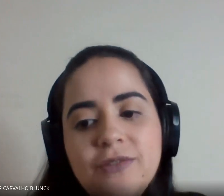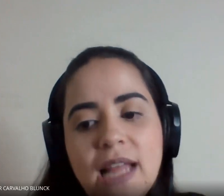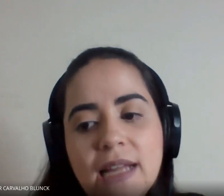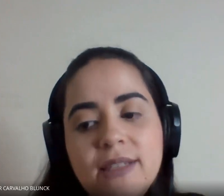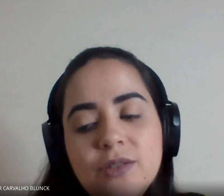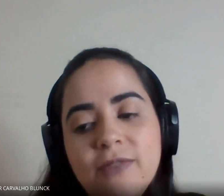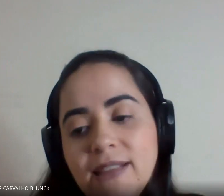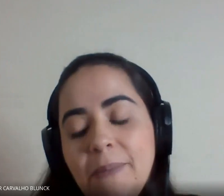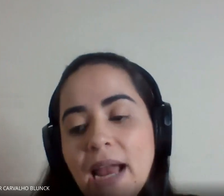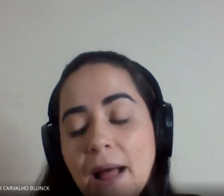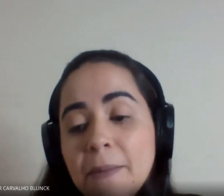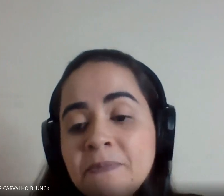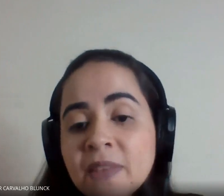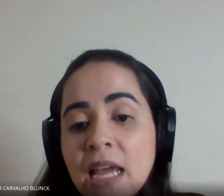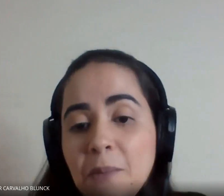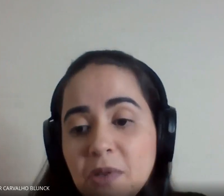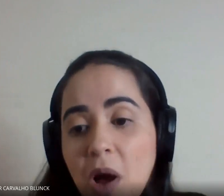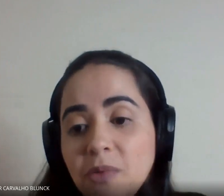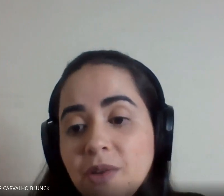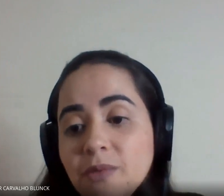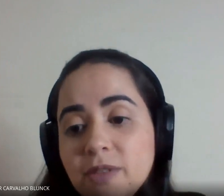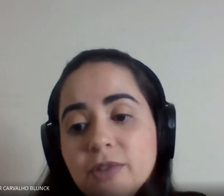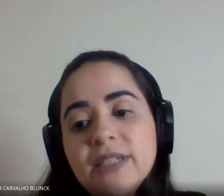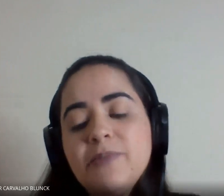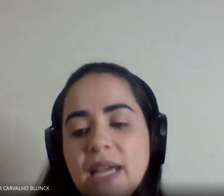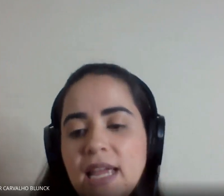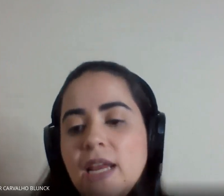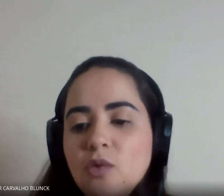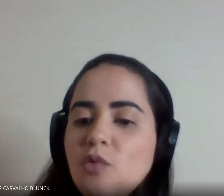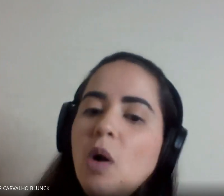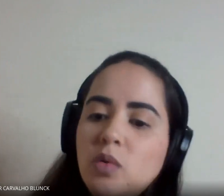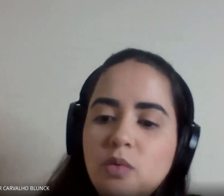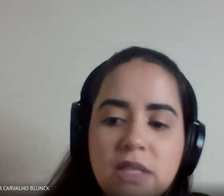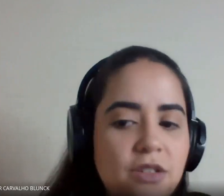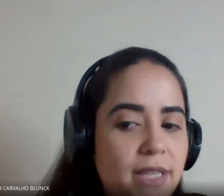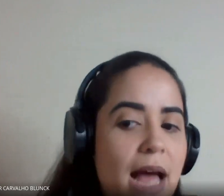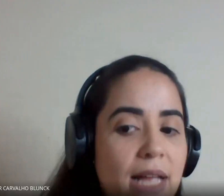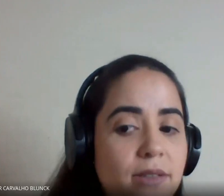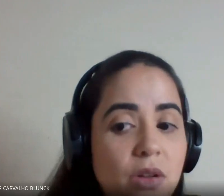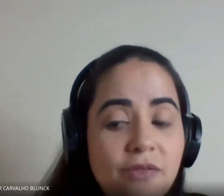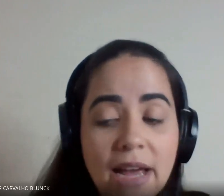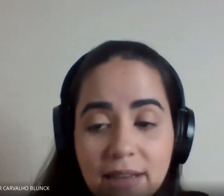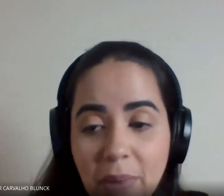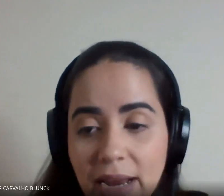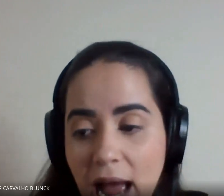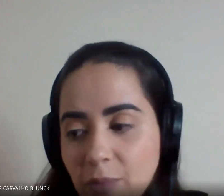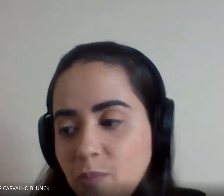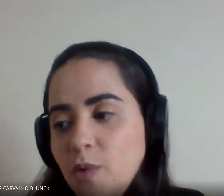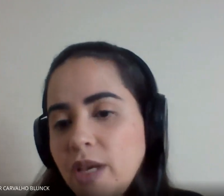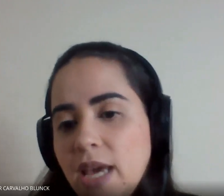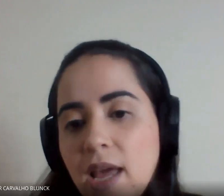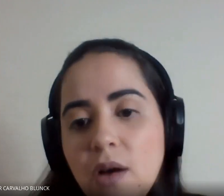algumas atividades, se isso vai atrapalhar. Pessoal, não, se vocês perderem uma ou duas atividades, não vai